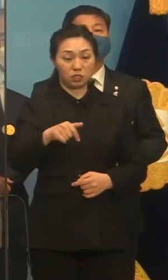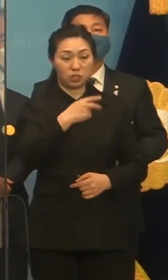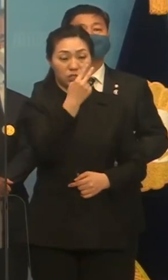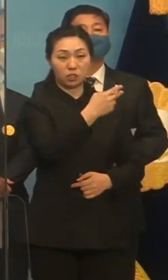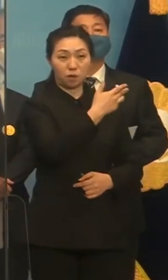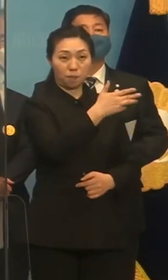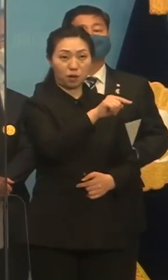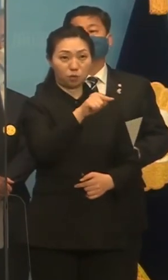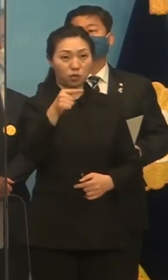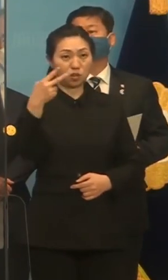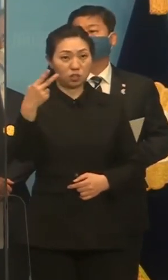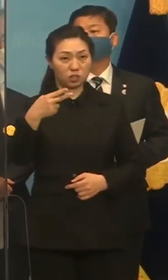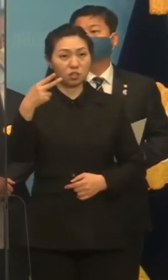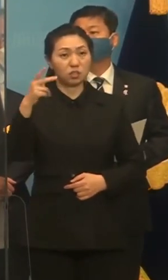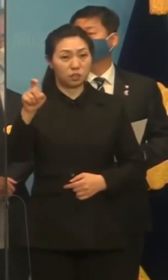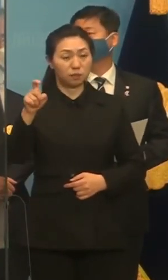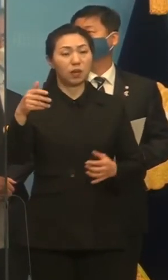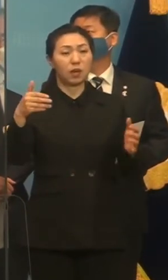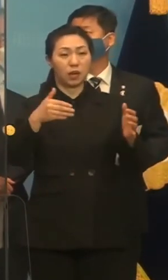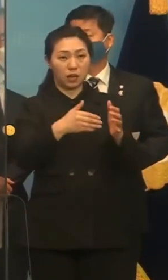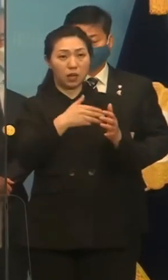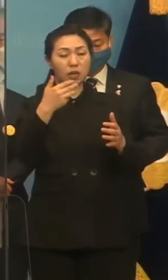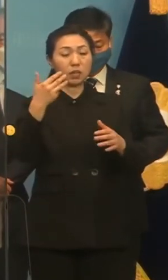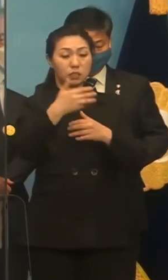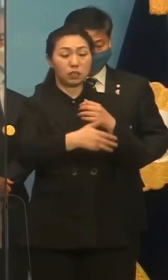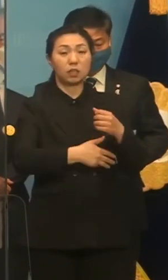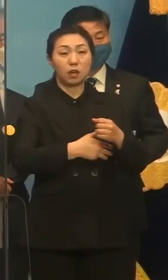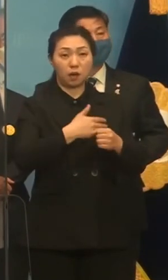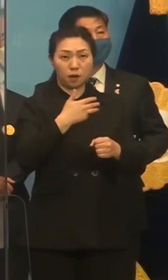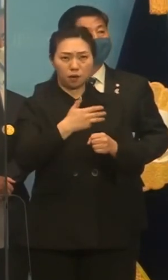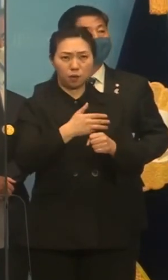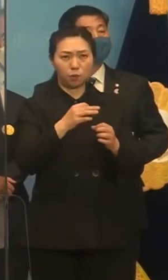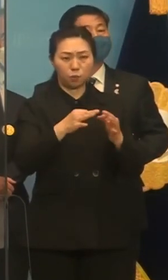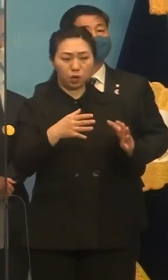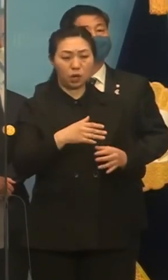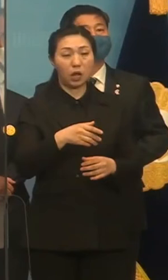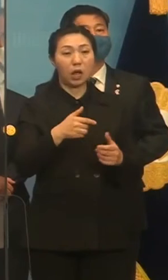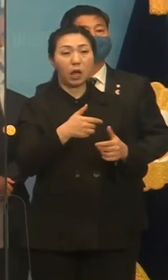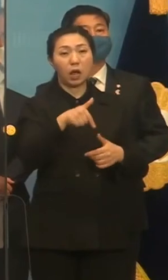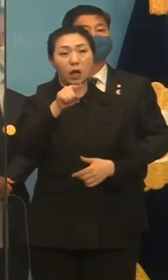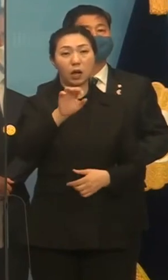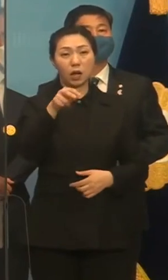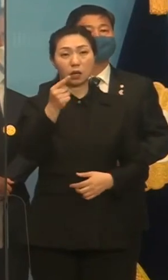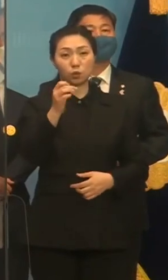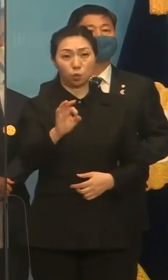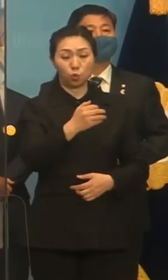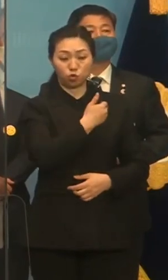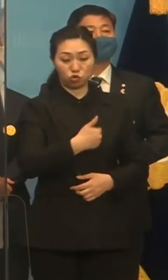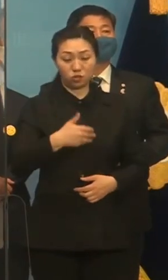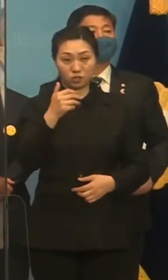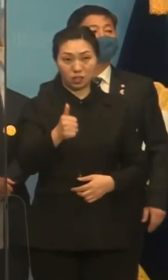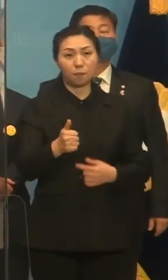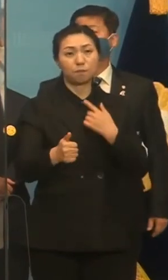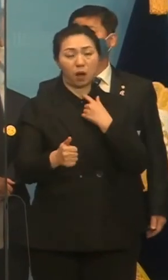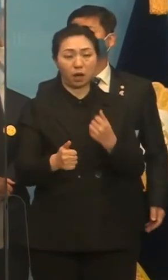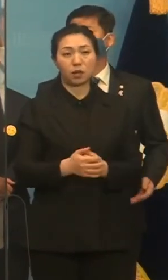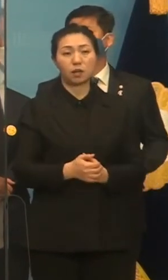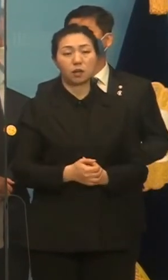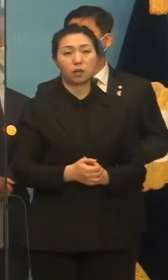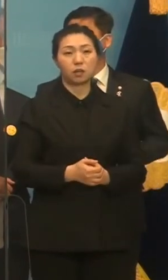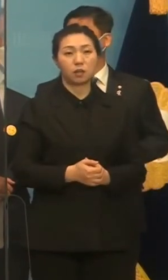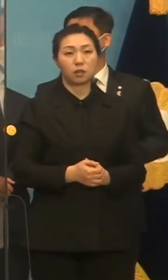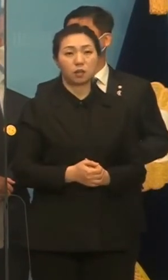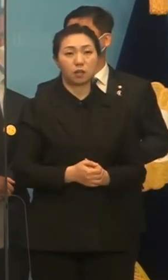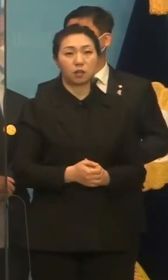란 악명을 증명할 수 있습니다 어 참여정부 대국민 될 택 사이 앤 미정